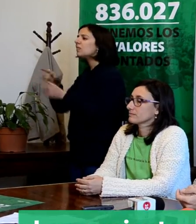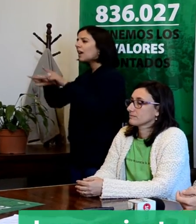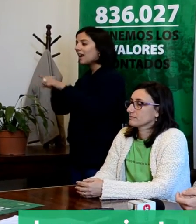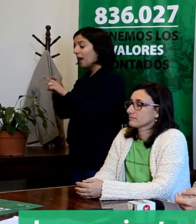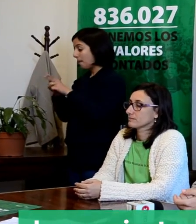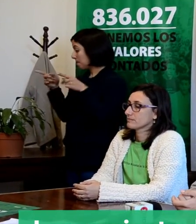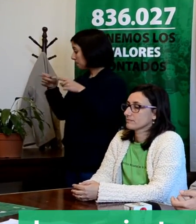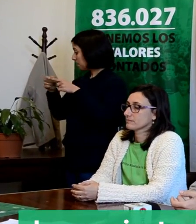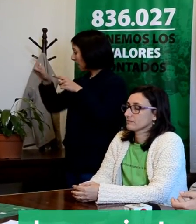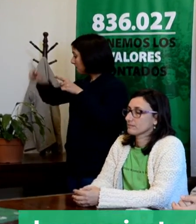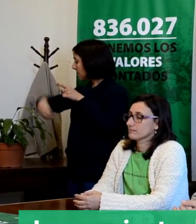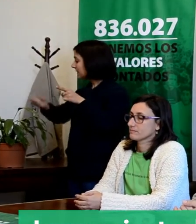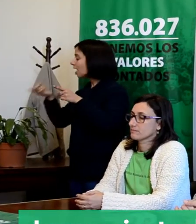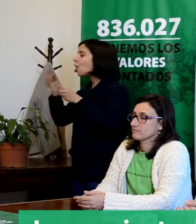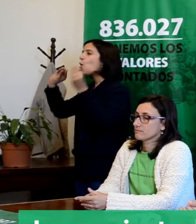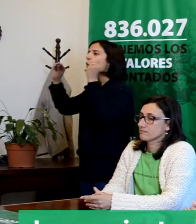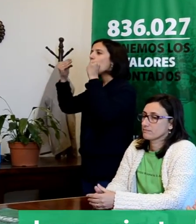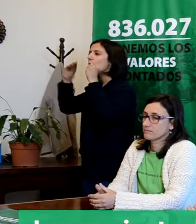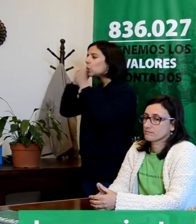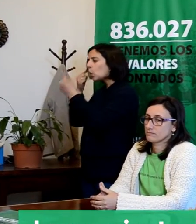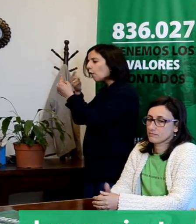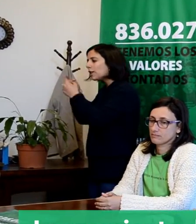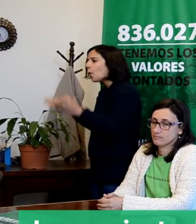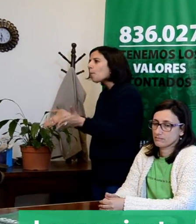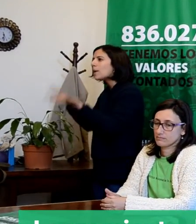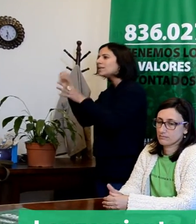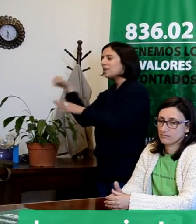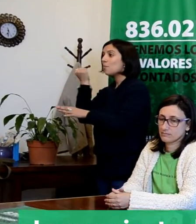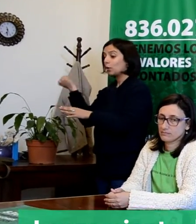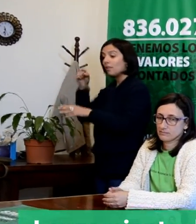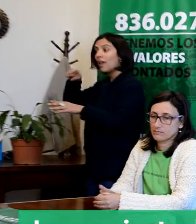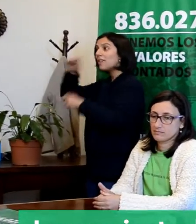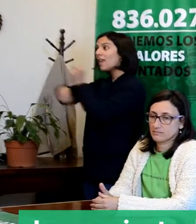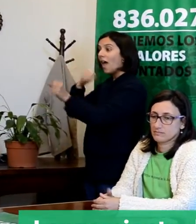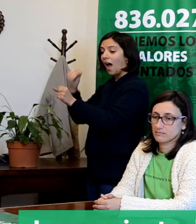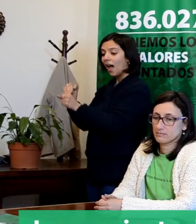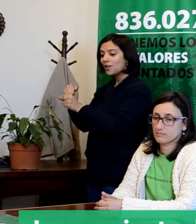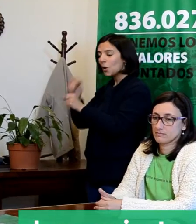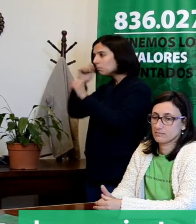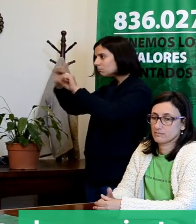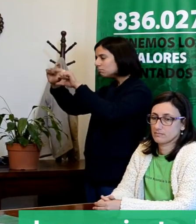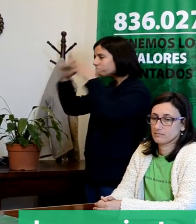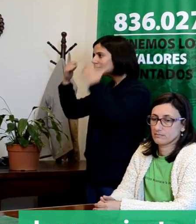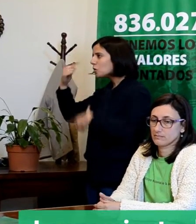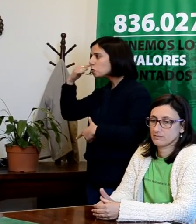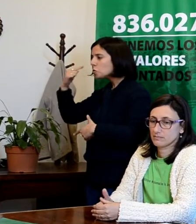de las juventudes, que este año se tituló por un número que llamó la atención, el